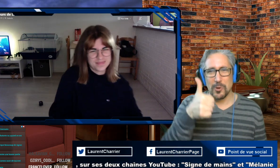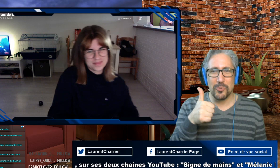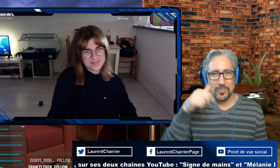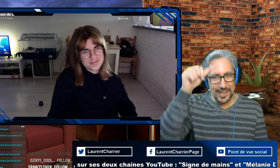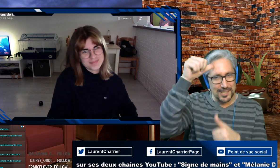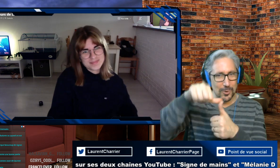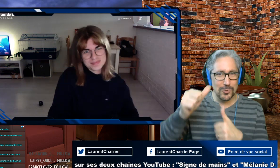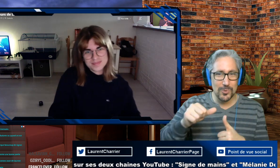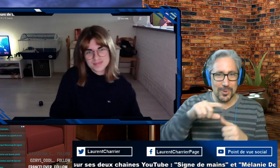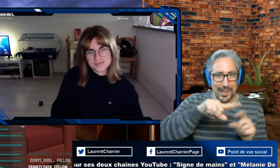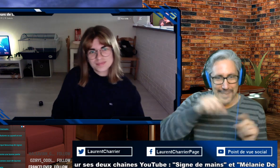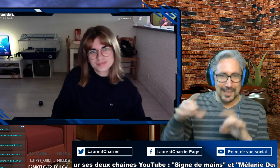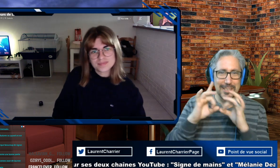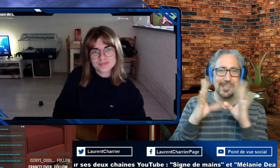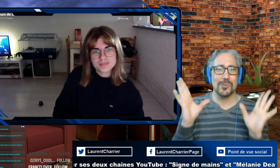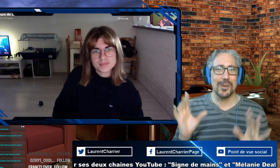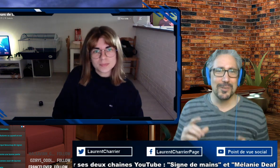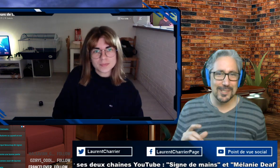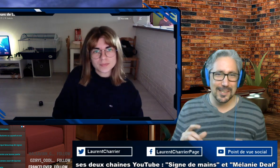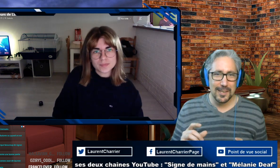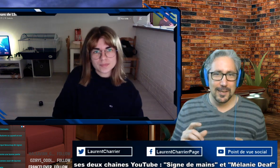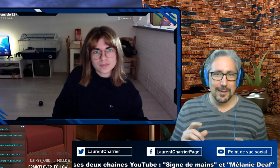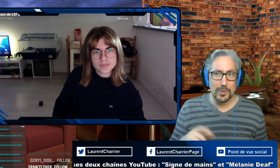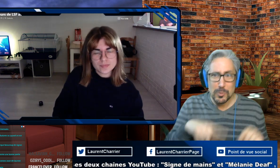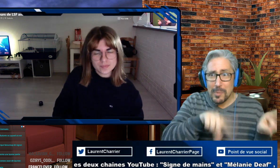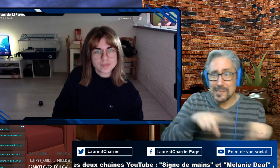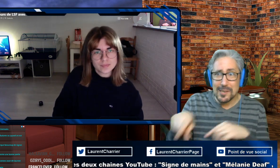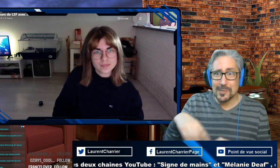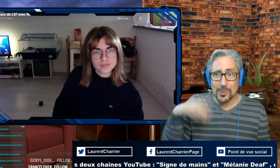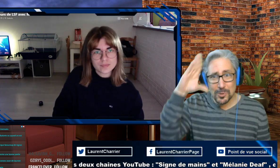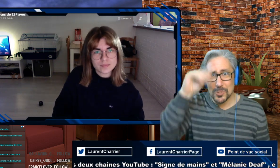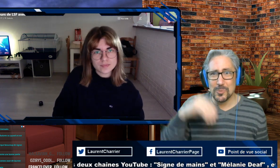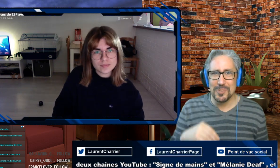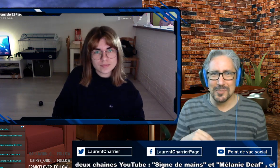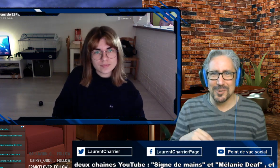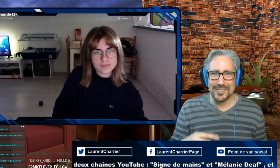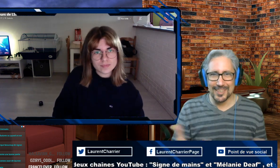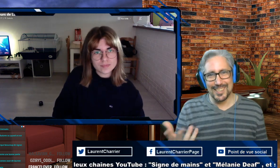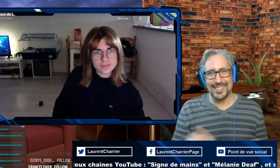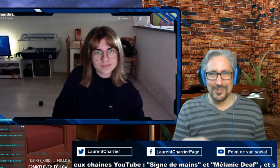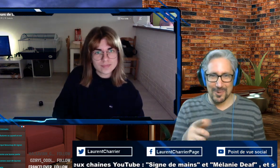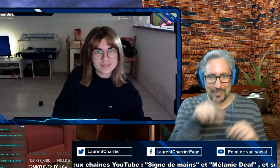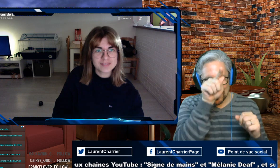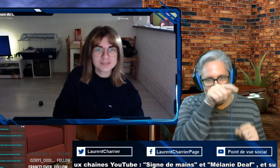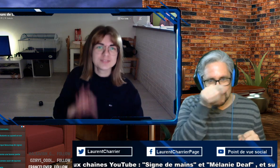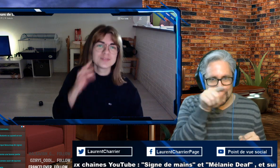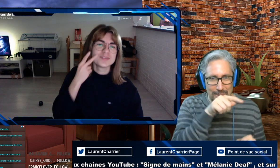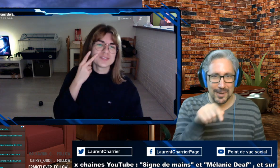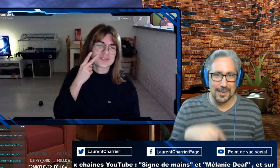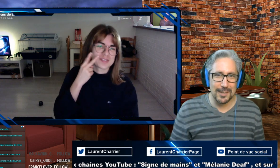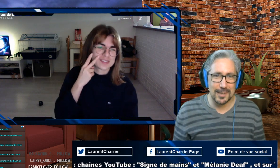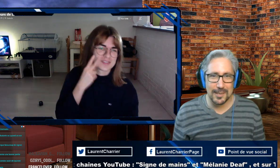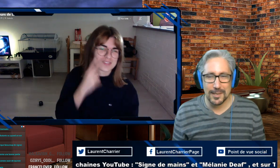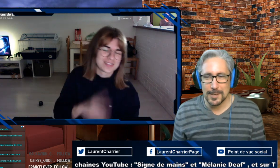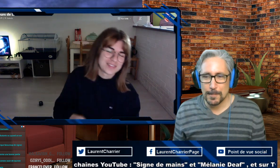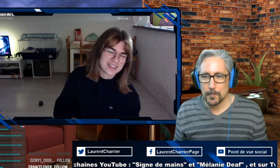C'est souvent le premier que j'ai retenu qui est sur Elix. Je me dis, ouais, mais c'est les autres que j'ai oubliés, moi. Du coup, après, je mets une petite